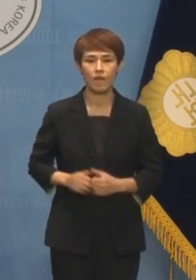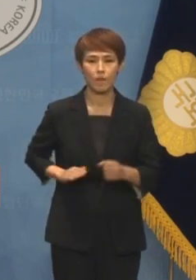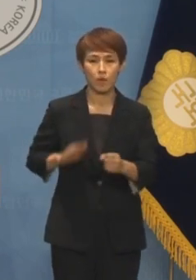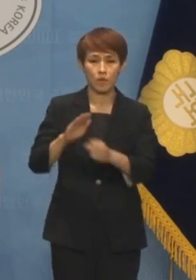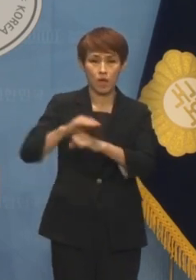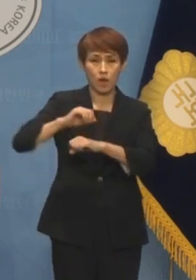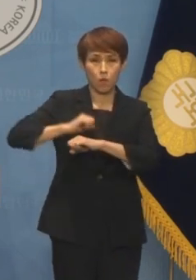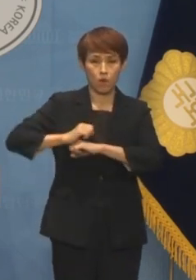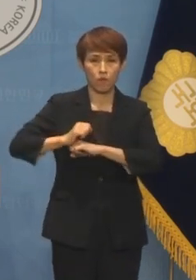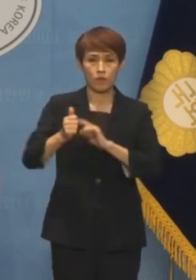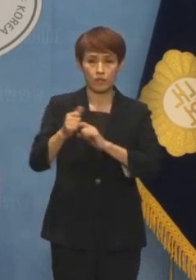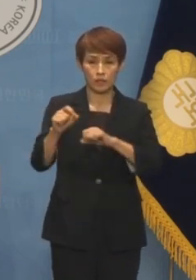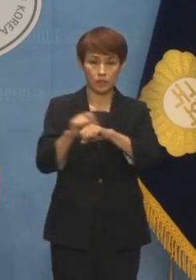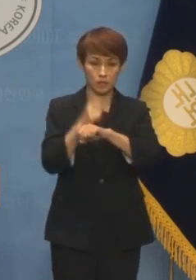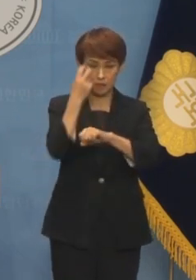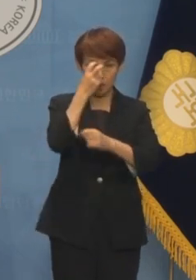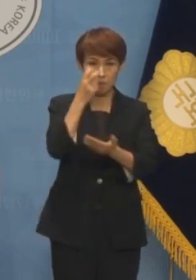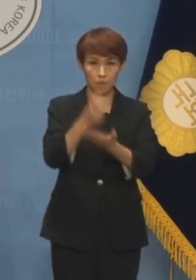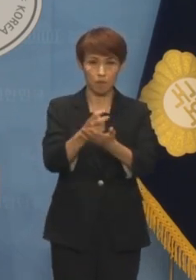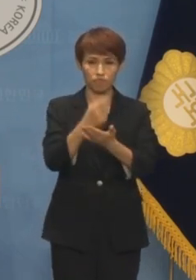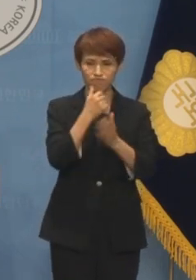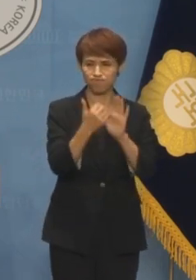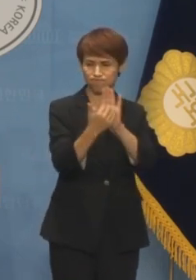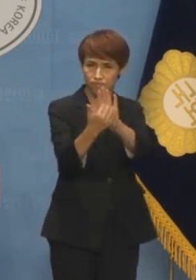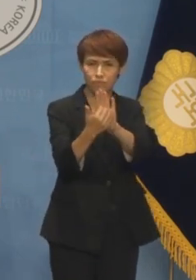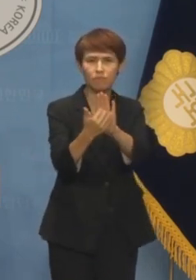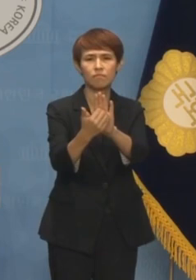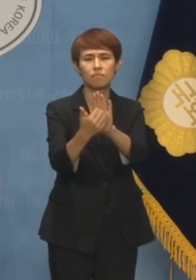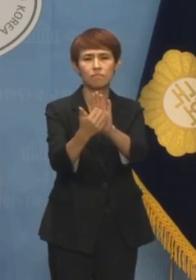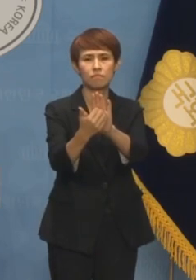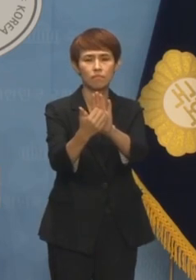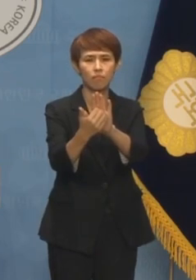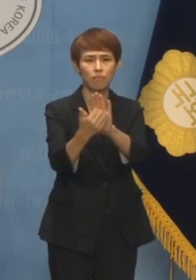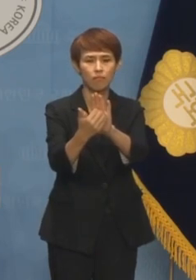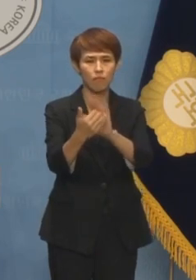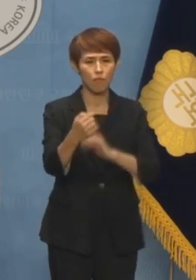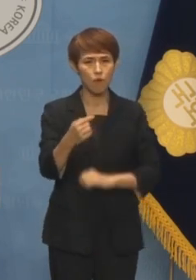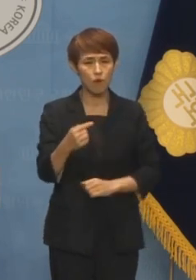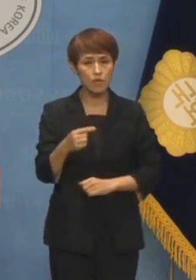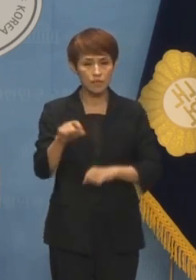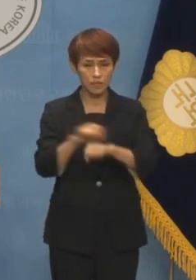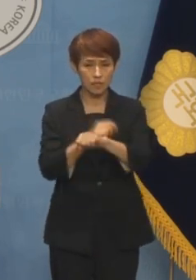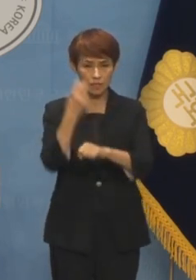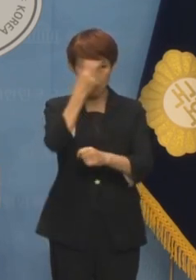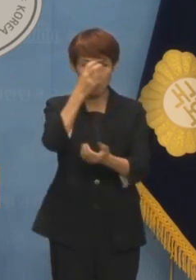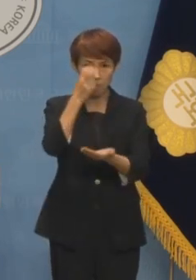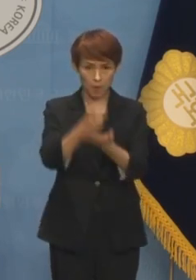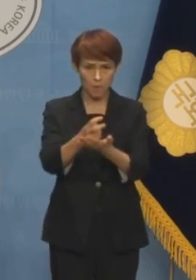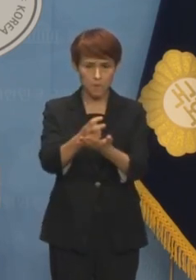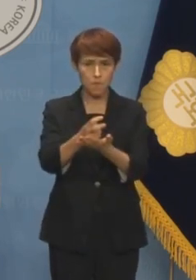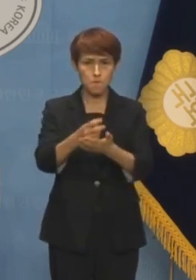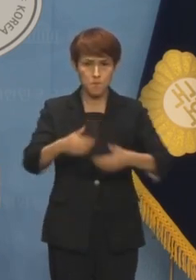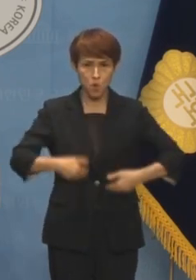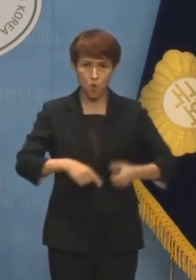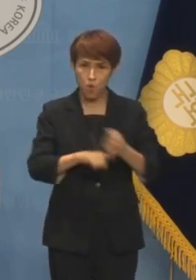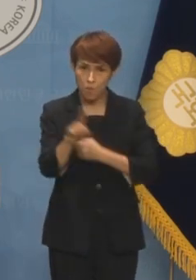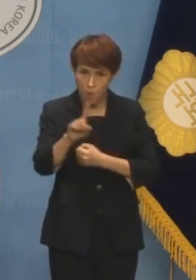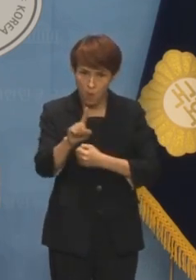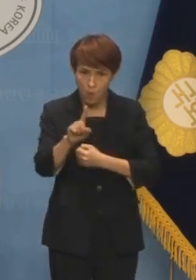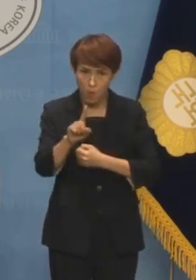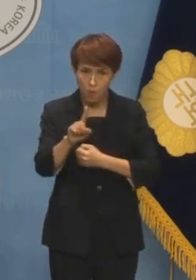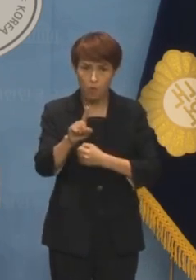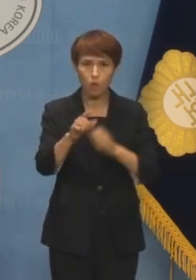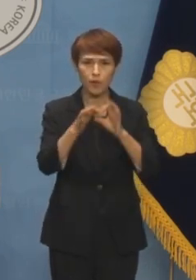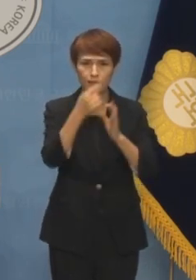해병대원 특검법이 거부된 상황에서 왜 특검법이 필요한지를 보여주는 관련 사건의